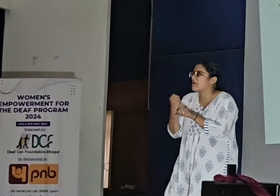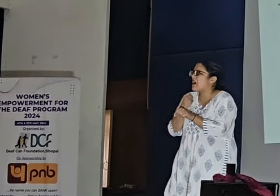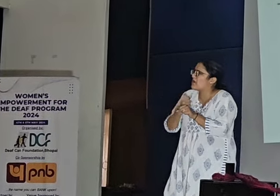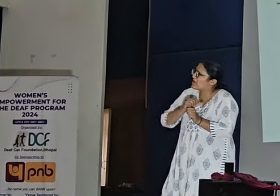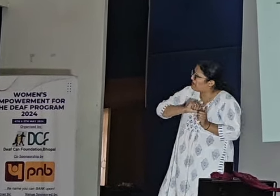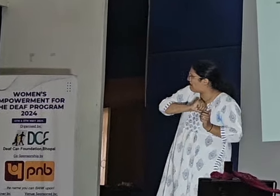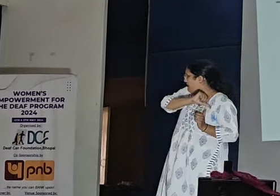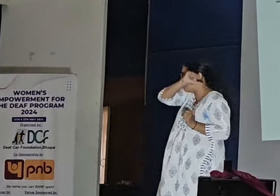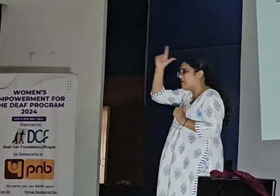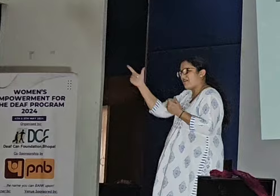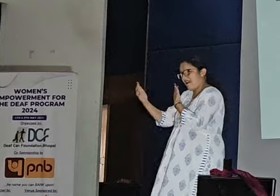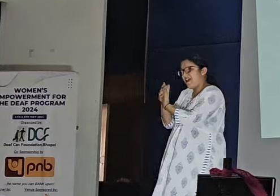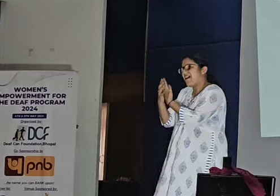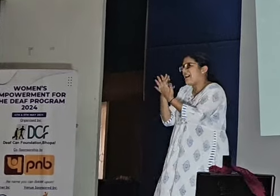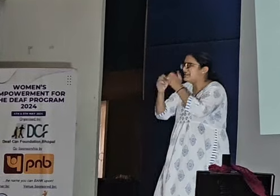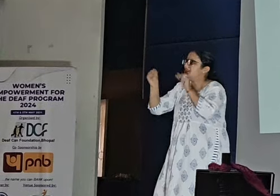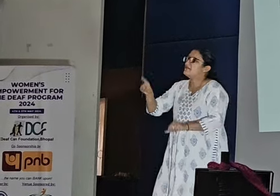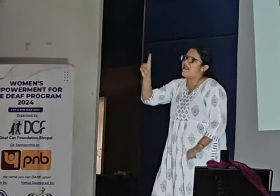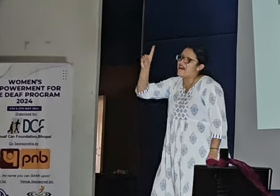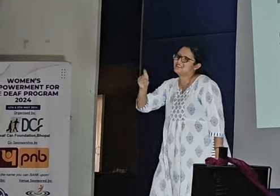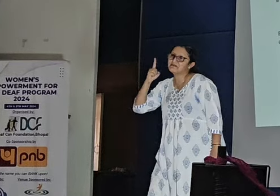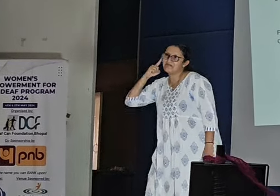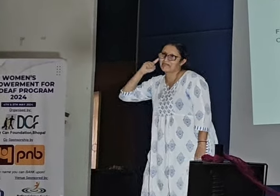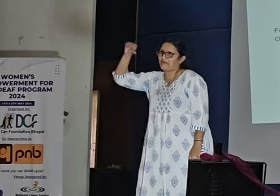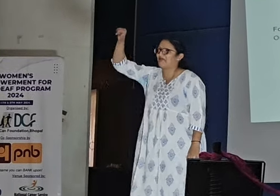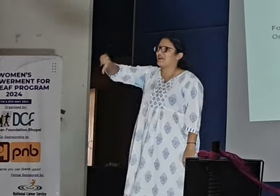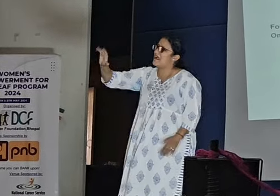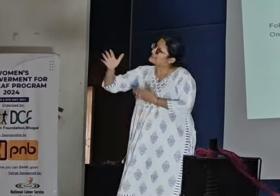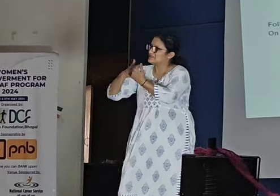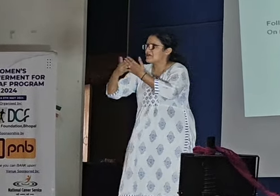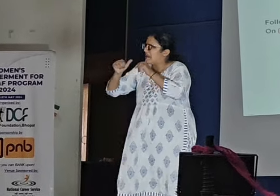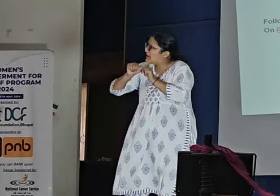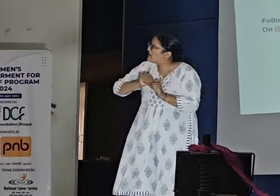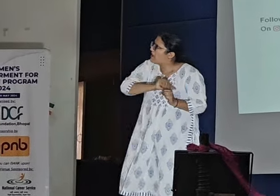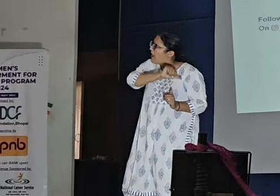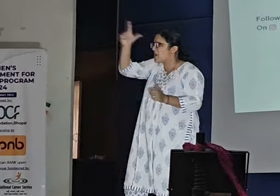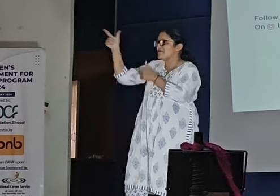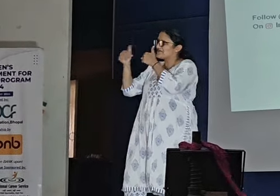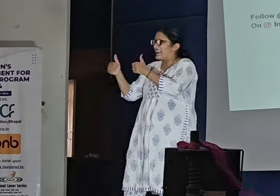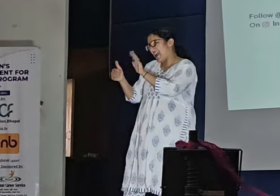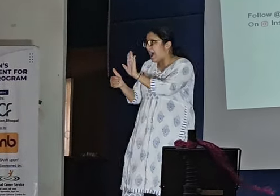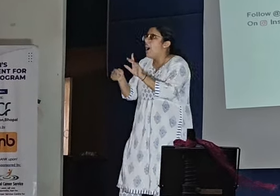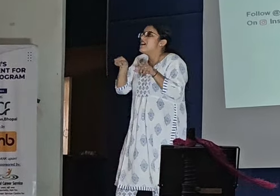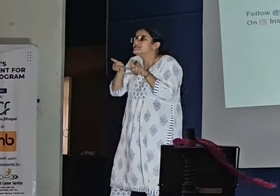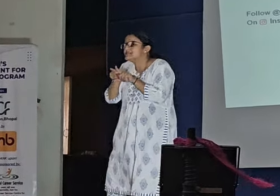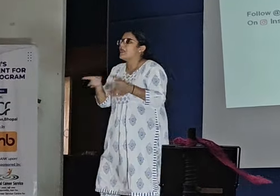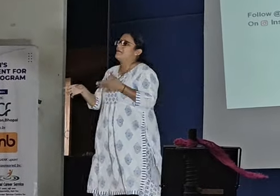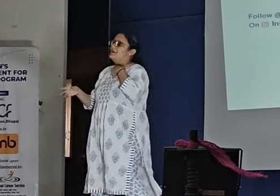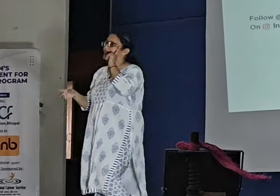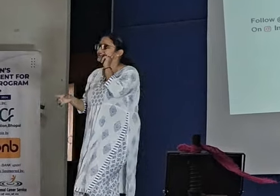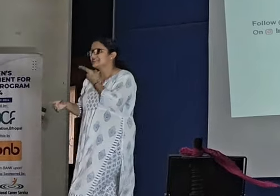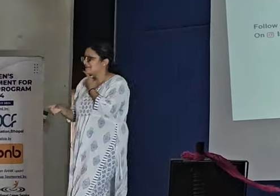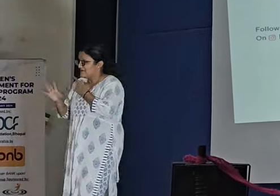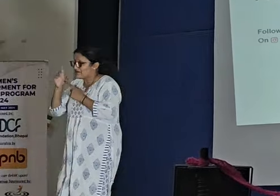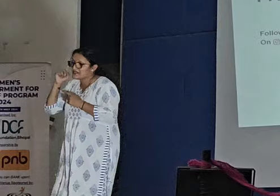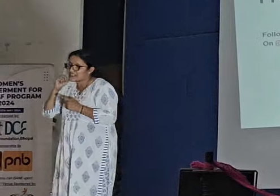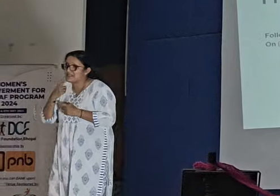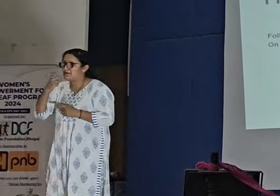ये चीज सुन के तो मतलब खुश नहीं होते ना कि अरे हम बोल नहीं सकते आप सुन नहीं सकते, या तो ये सुन ही नहीं सकते है इनको तो कम भी दिखता है,